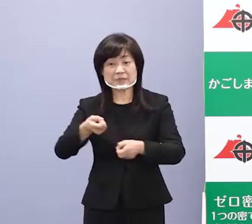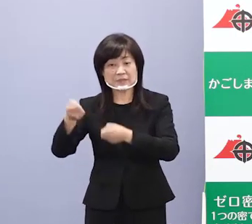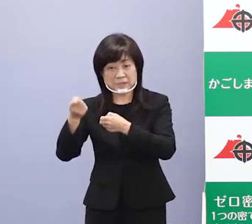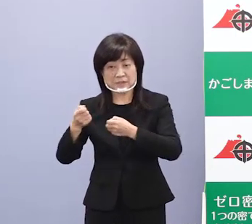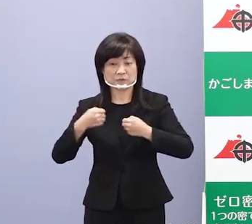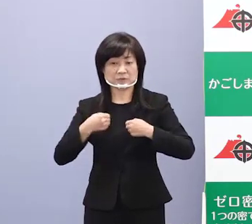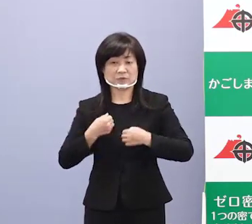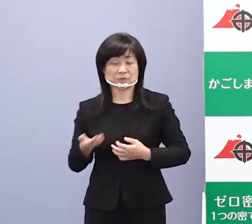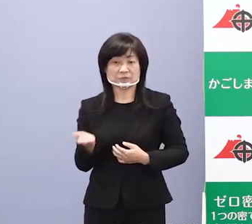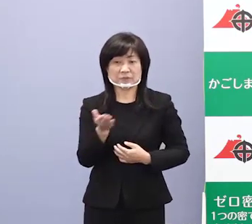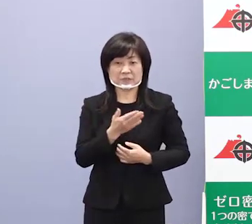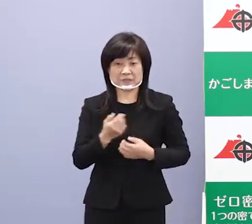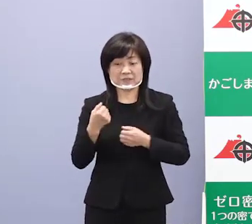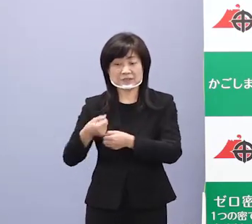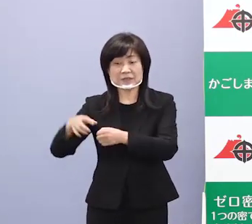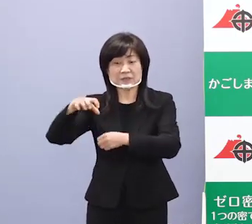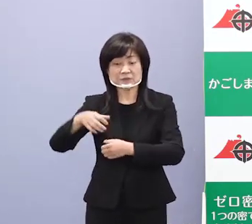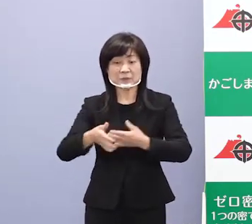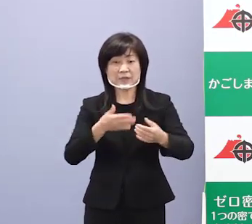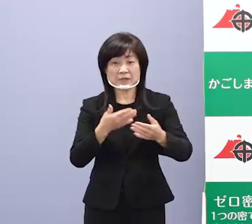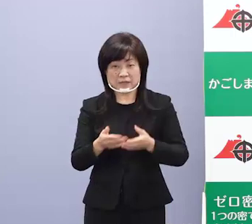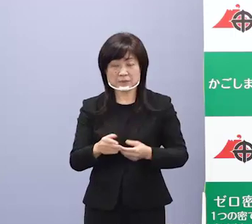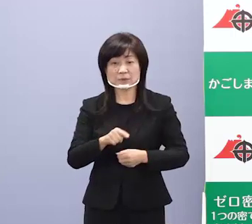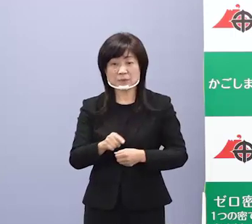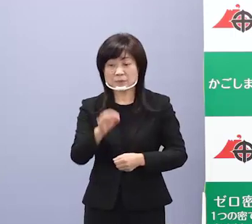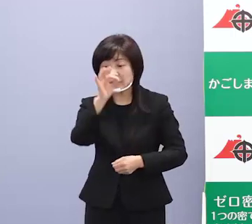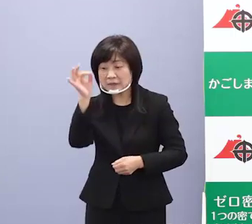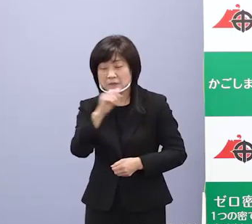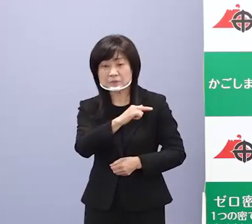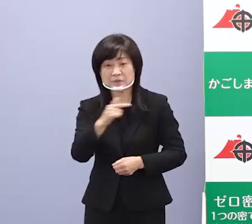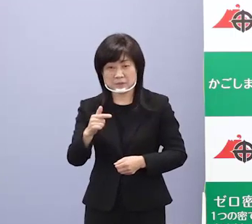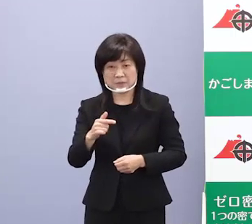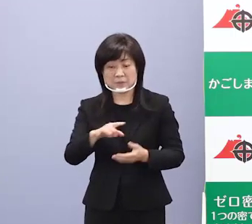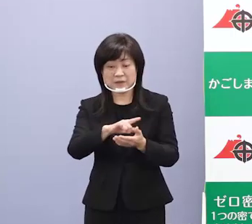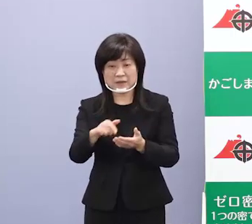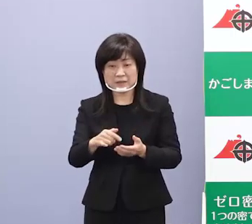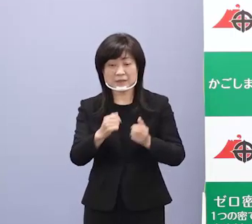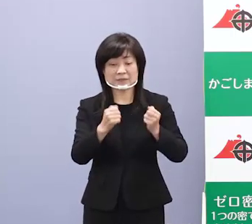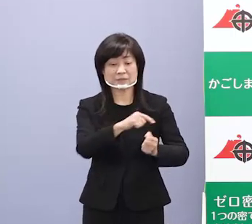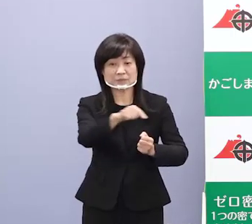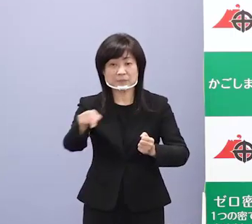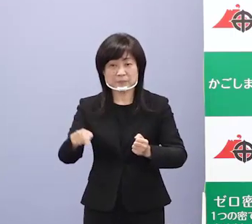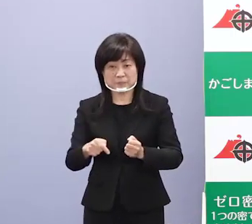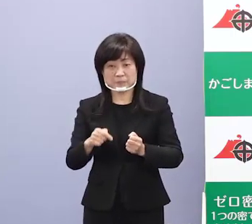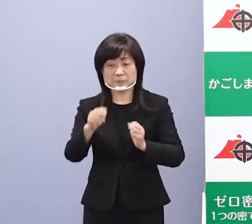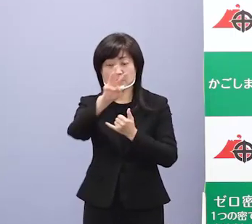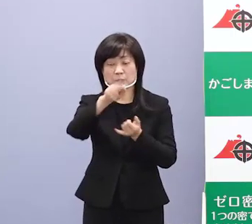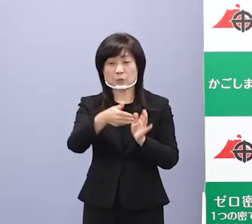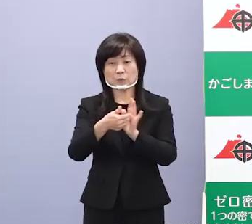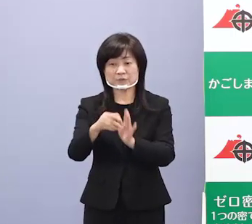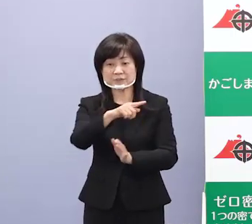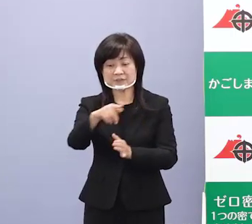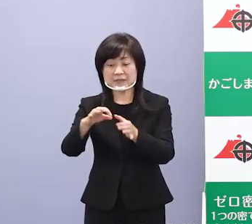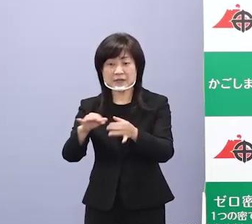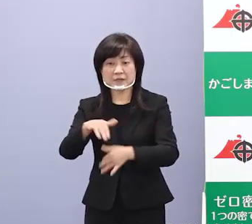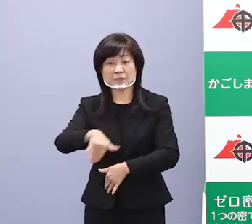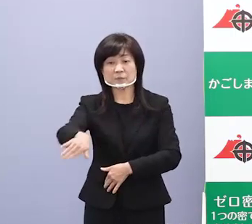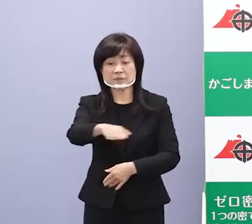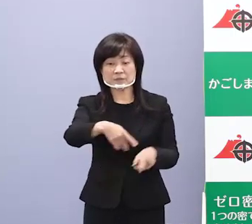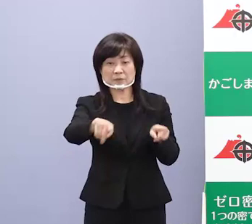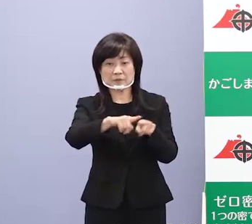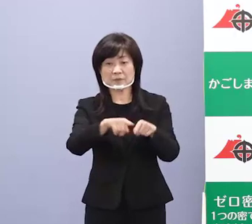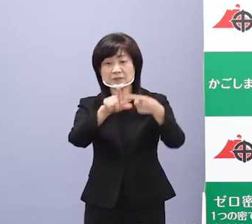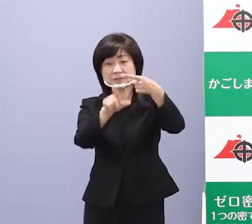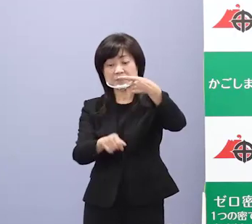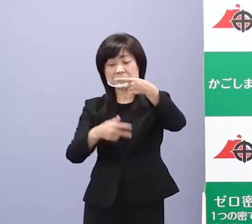き、避難所体験・展示訓練を関係地区住民や防災関係機関の皆さんとともに、1